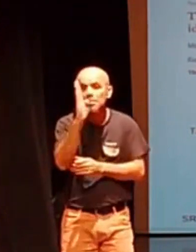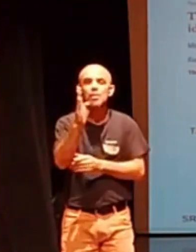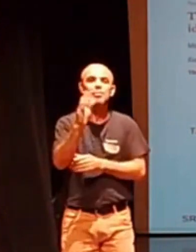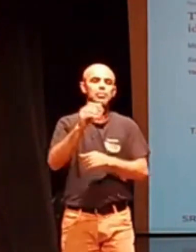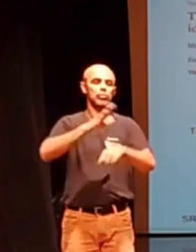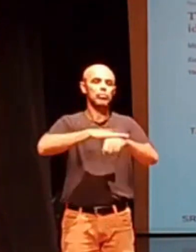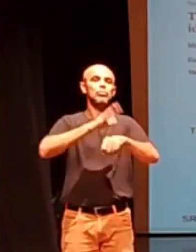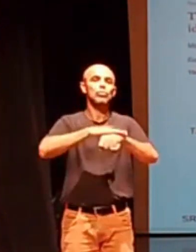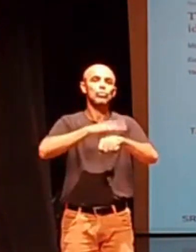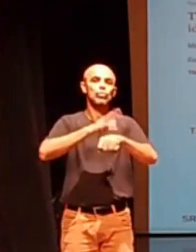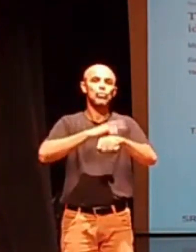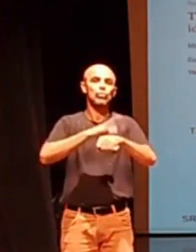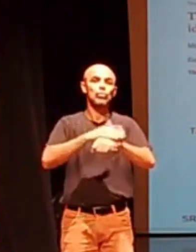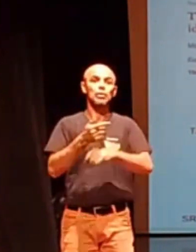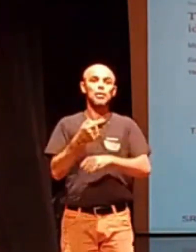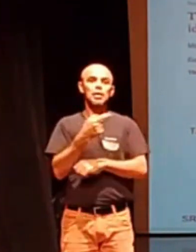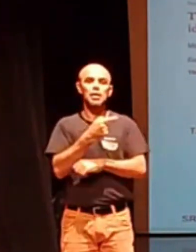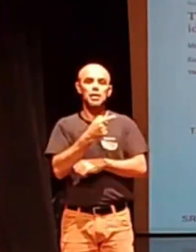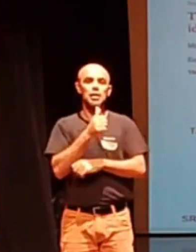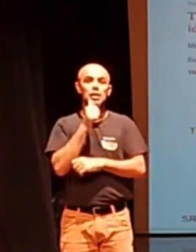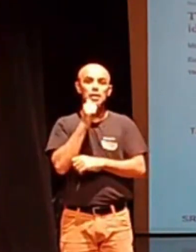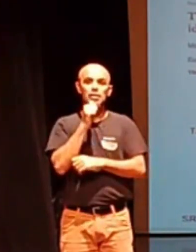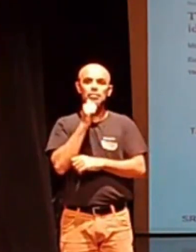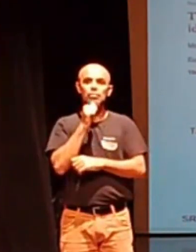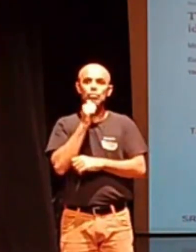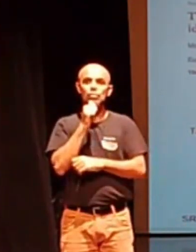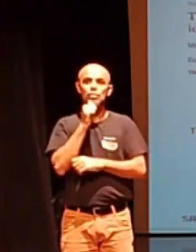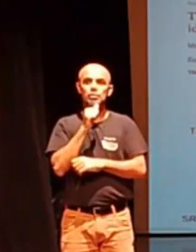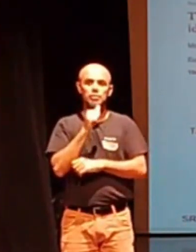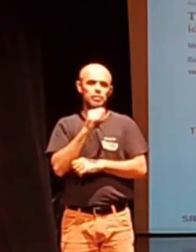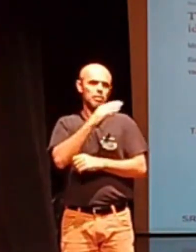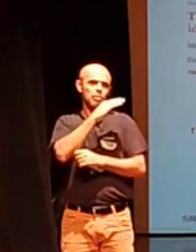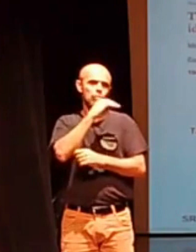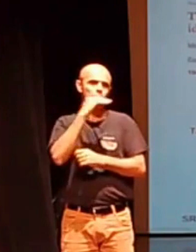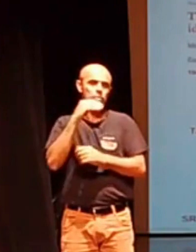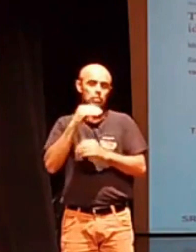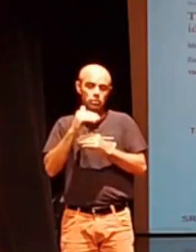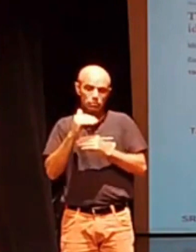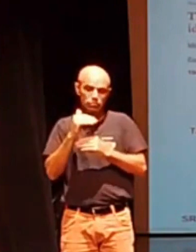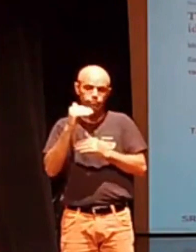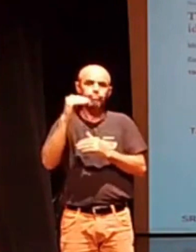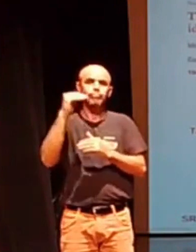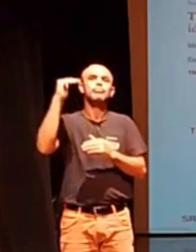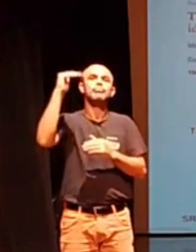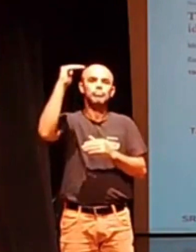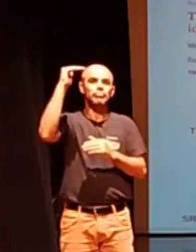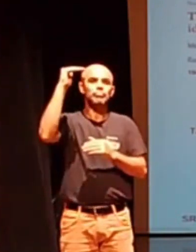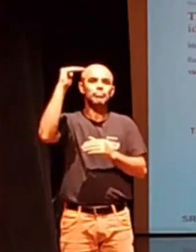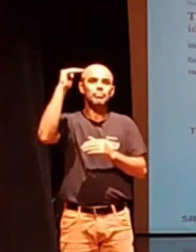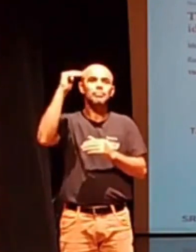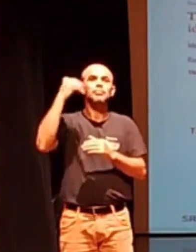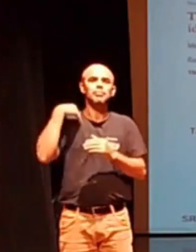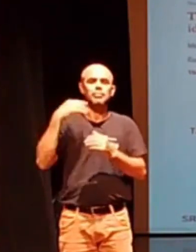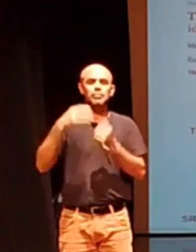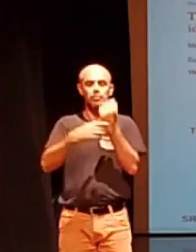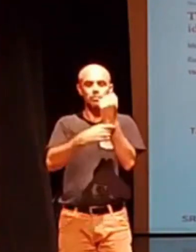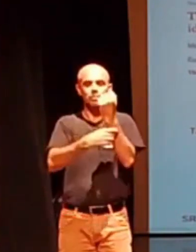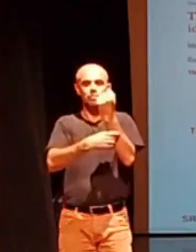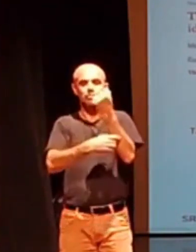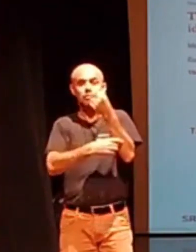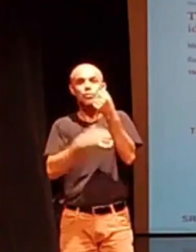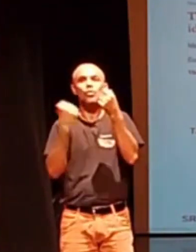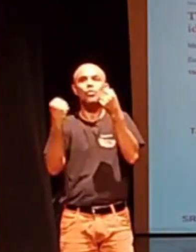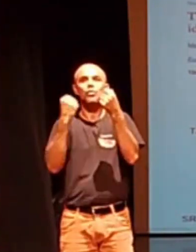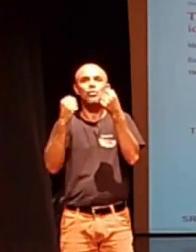nesse momento onde ela passa dessa adolescência, né, teve essa questão de ter essa escoliose na adolescência, e aí quando ela